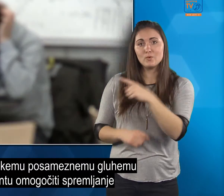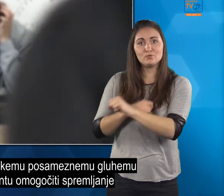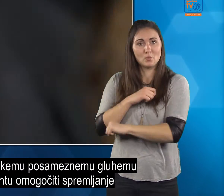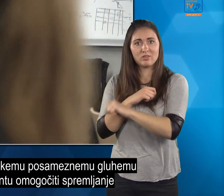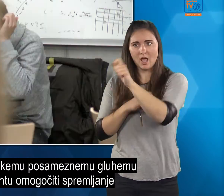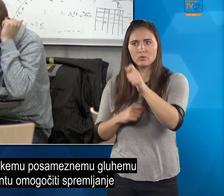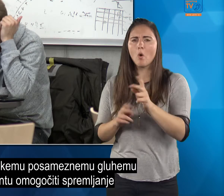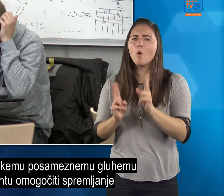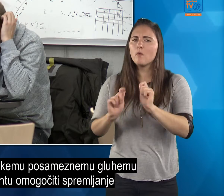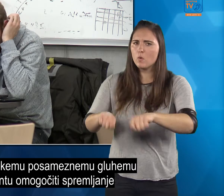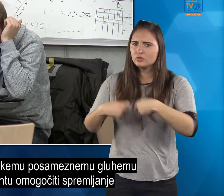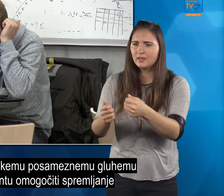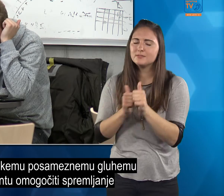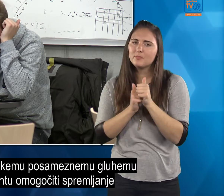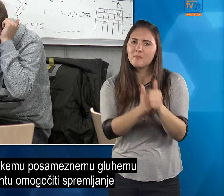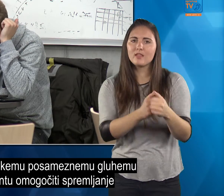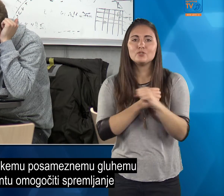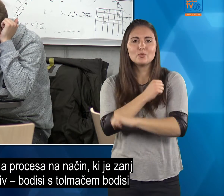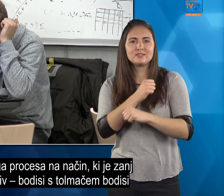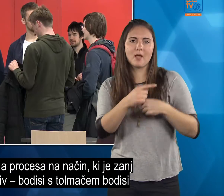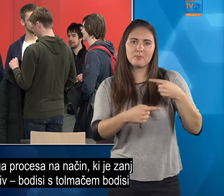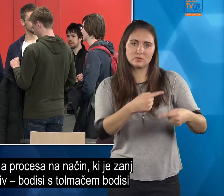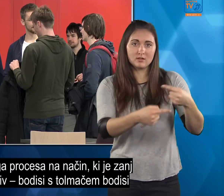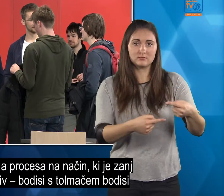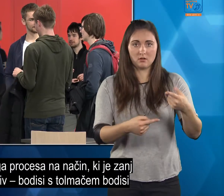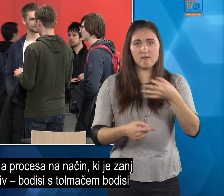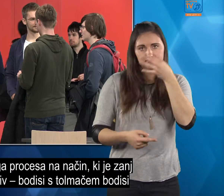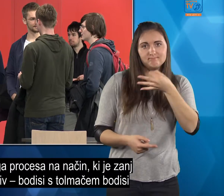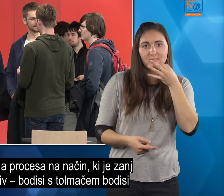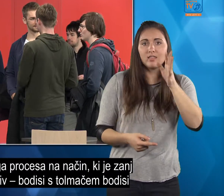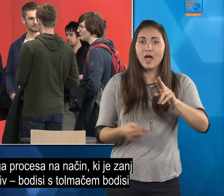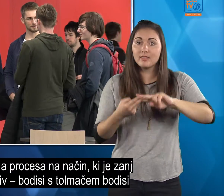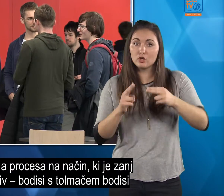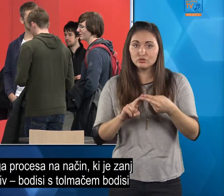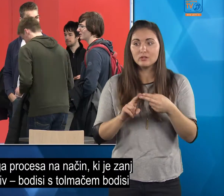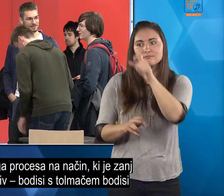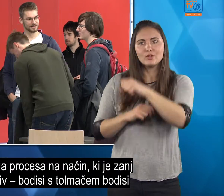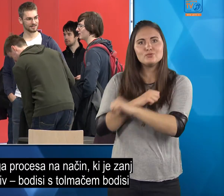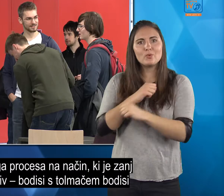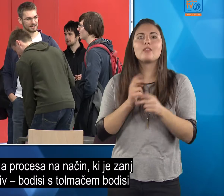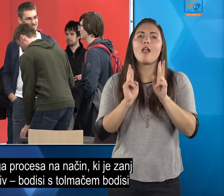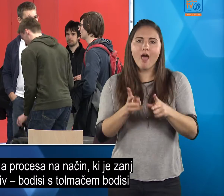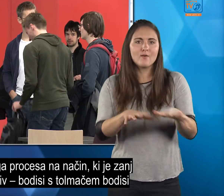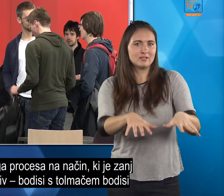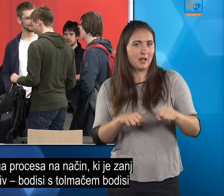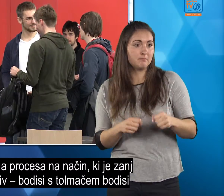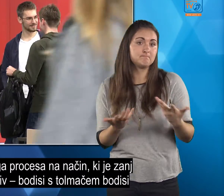na način, ki je zanj sprejemljiv, bodisi s tolmačem, bodisi z drugimi za študenta sprejemljivimi